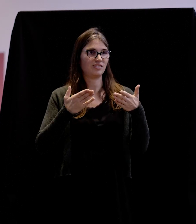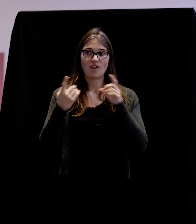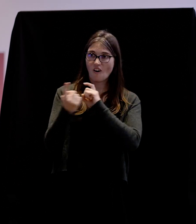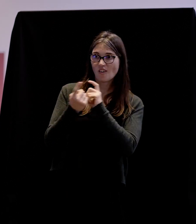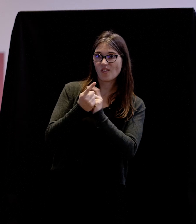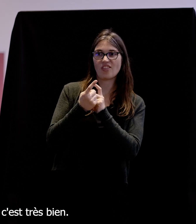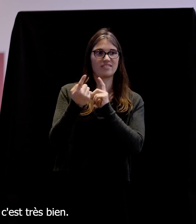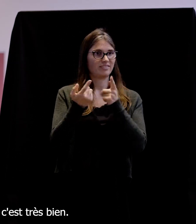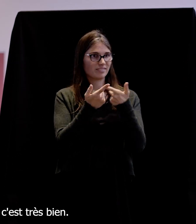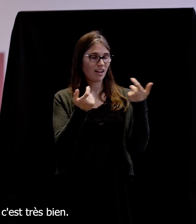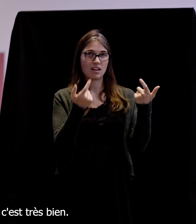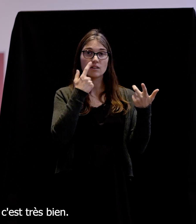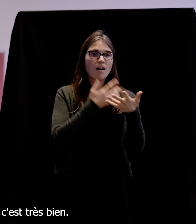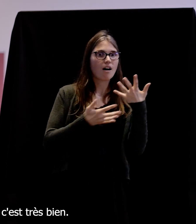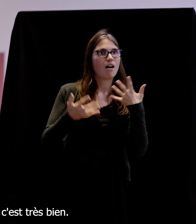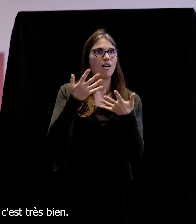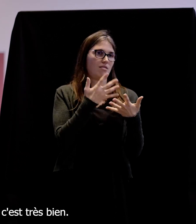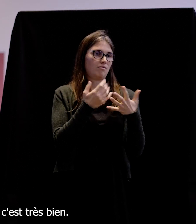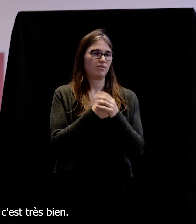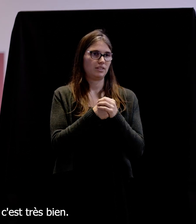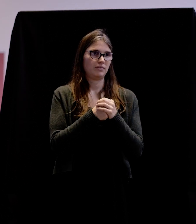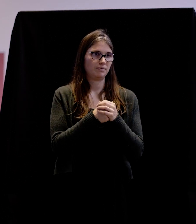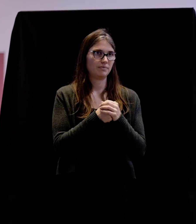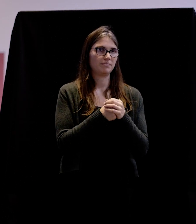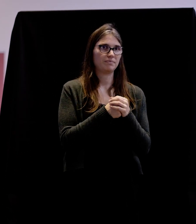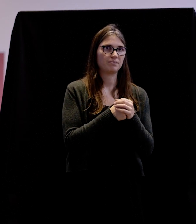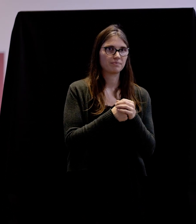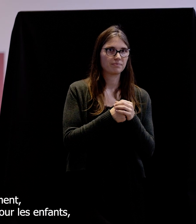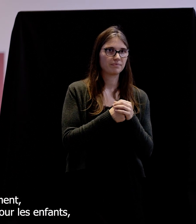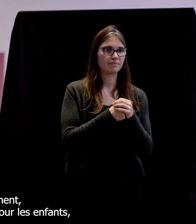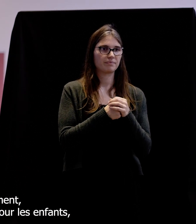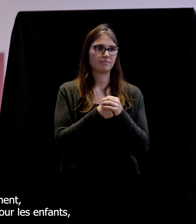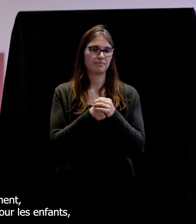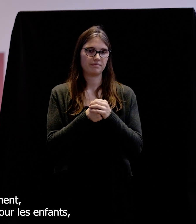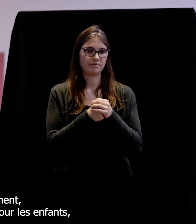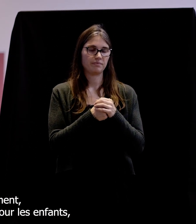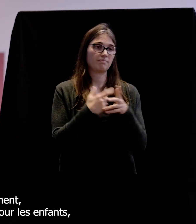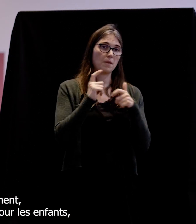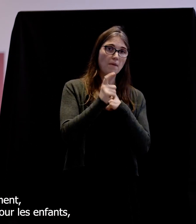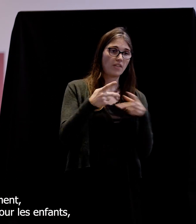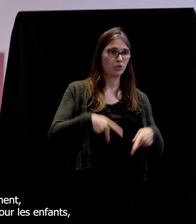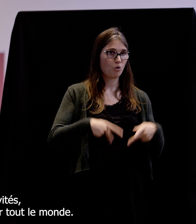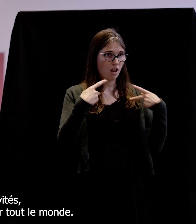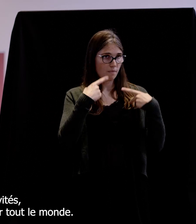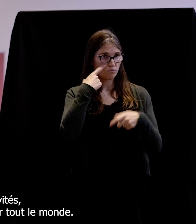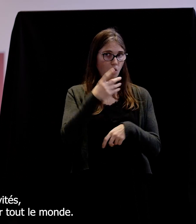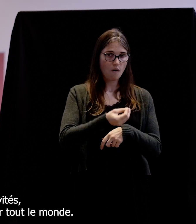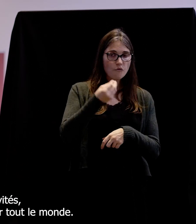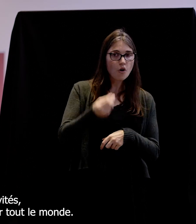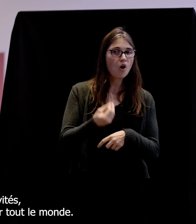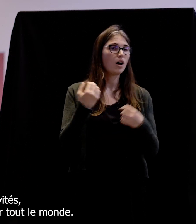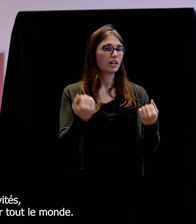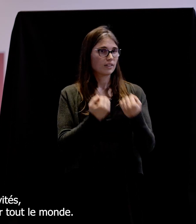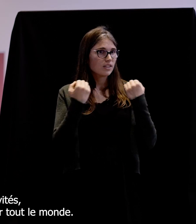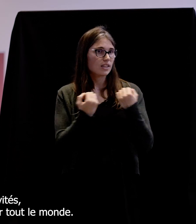absolument improbables, quoi. Donc c'est très bien. Et après, évidemment, il y a des ateliers pour les enfants, des